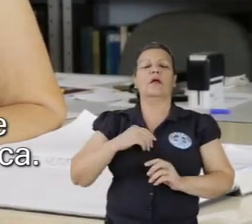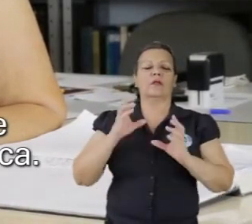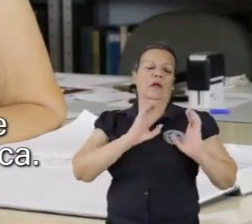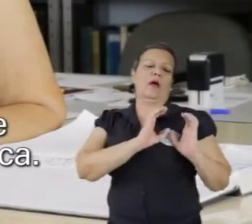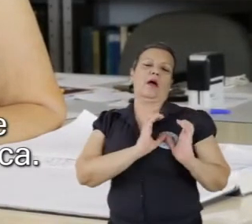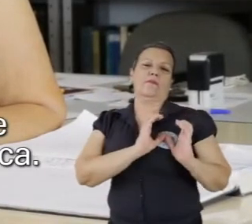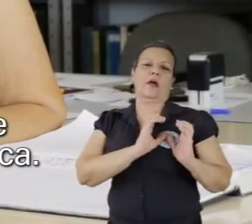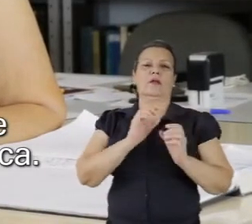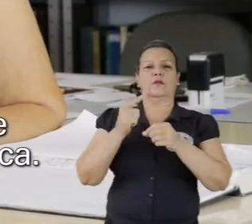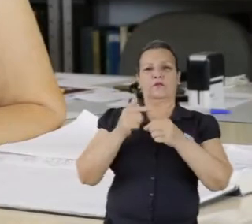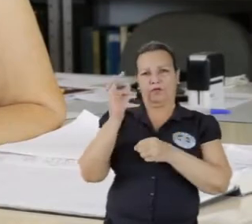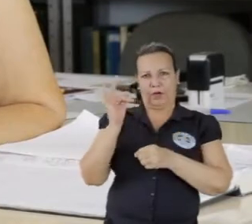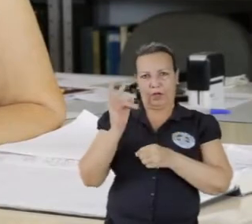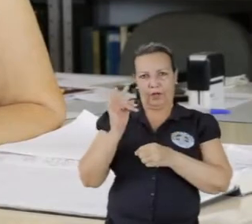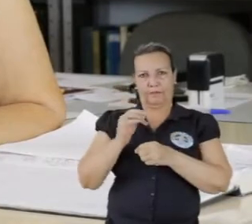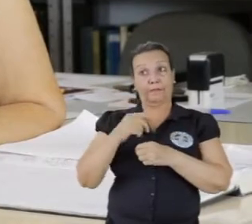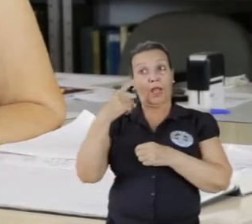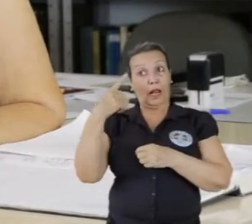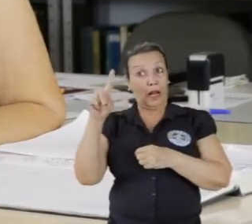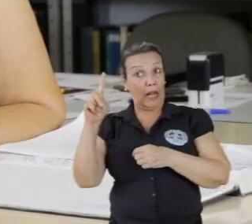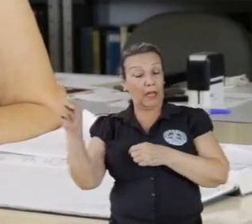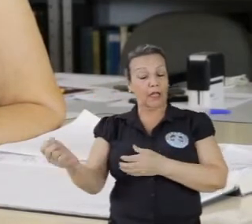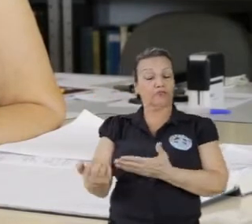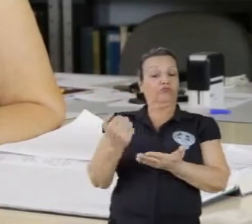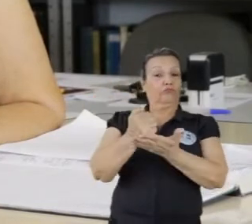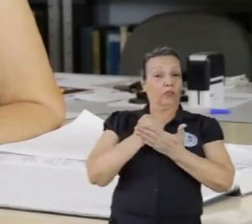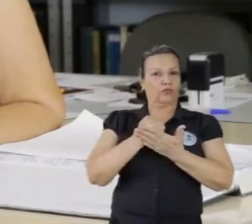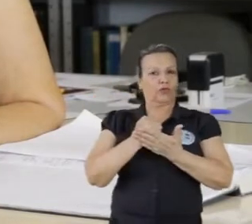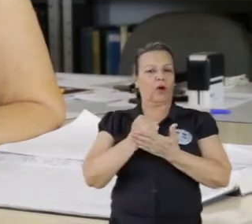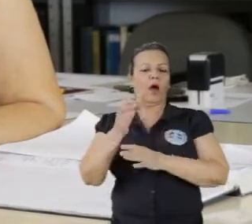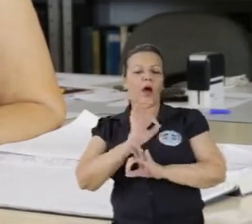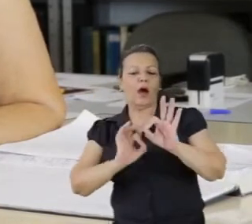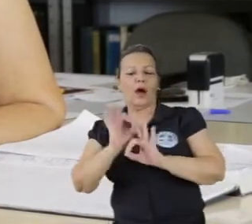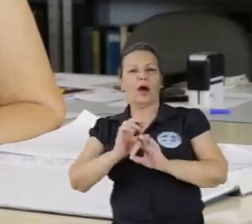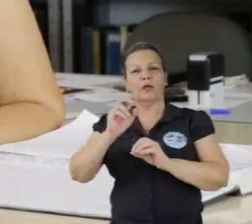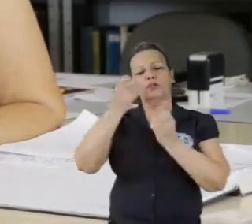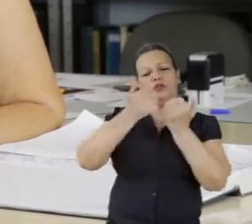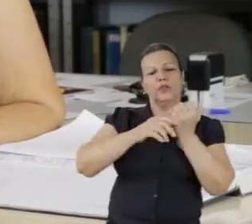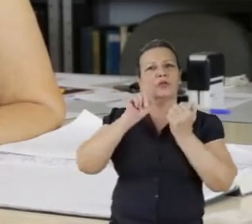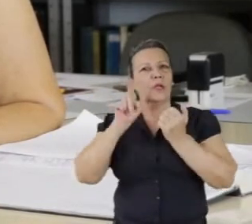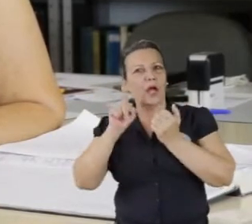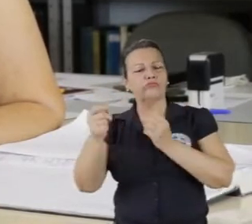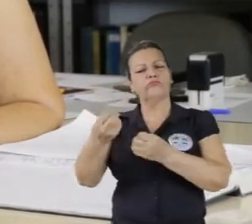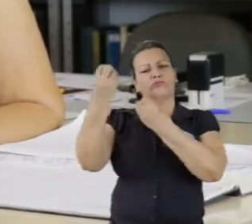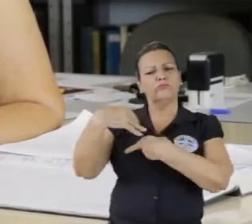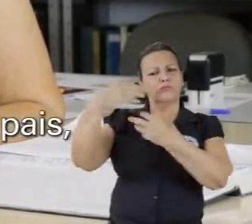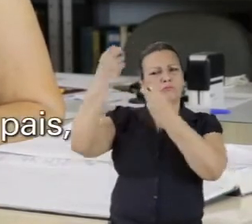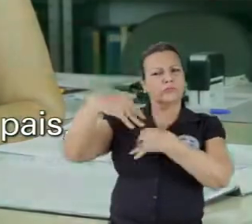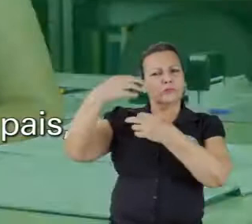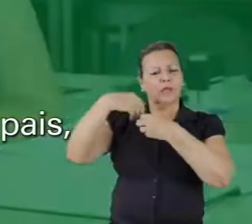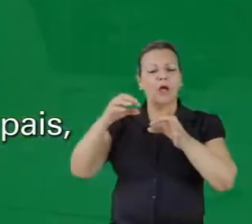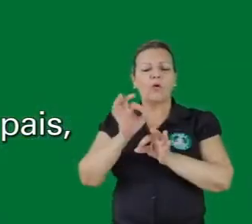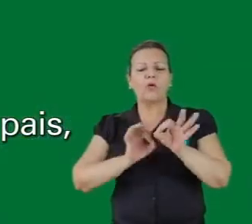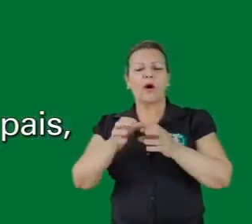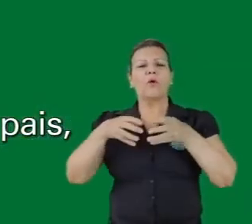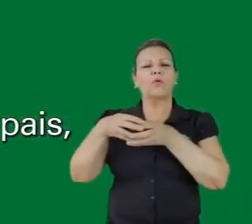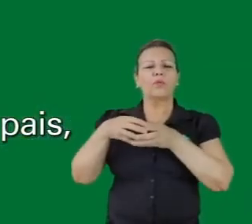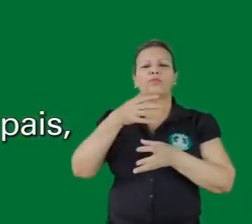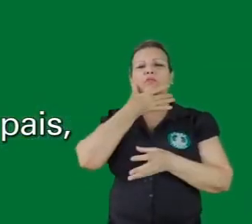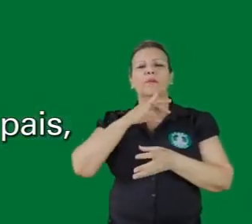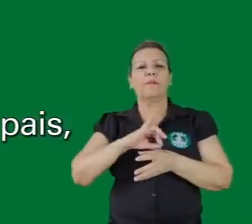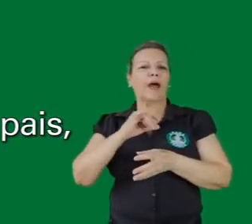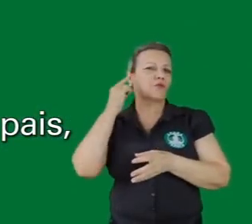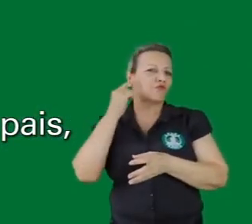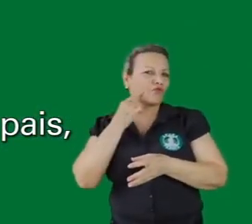da APAI de Franca. Então, onde fui ajudada pela diretoria para a gente organizar